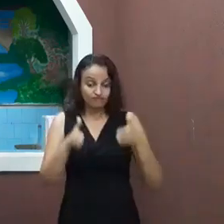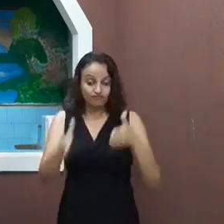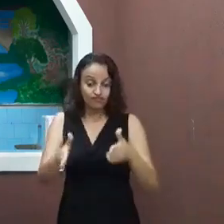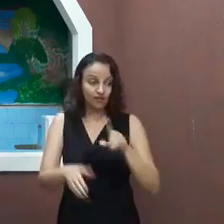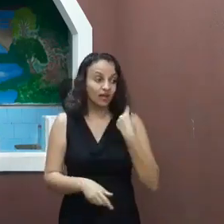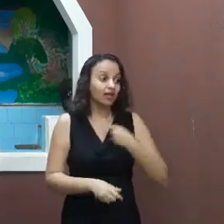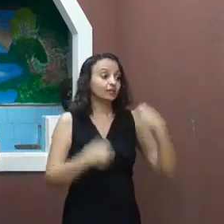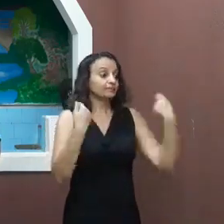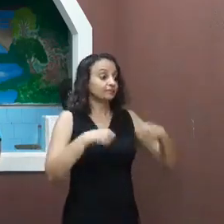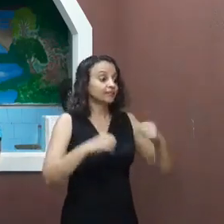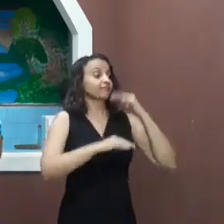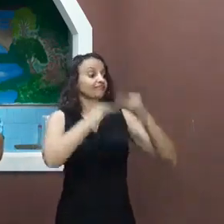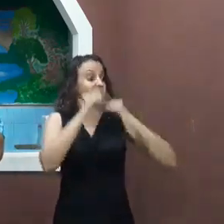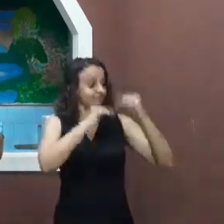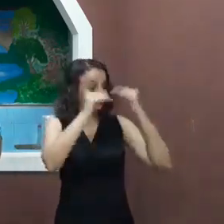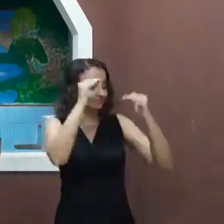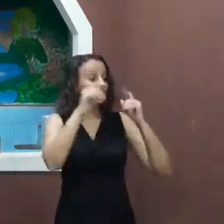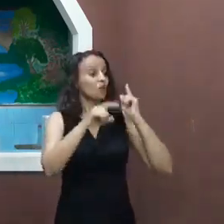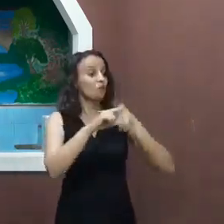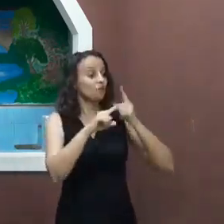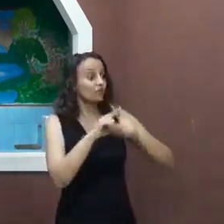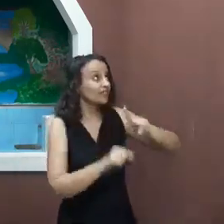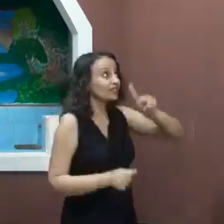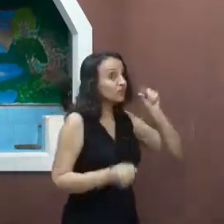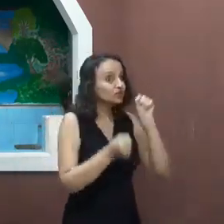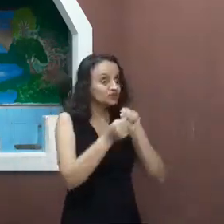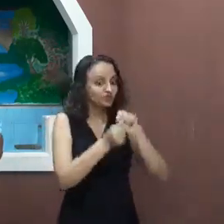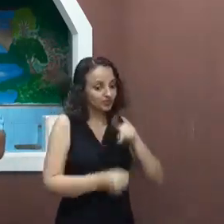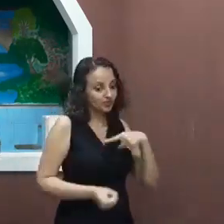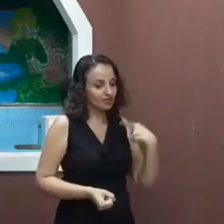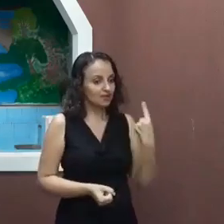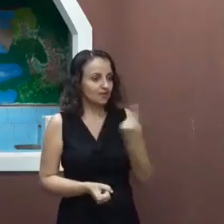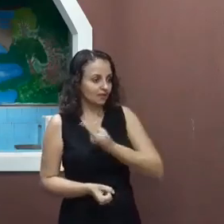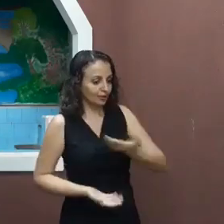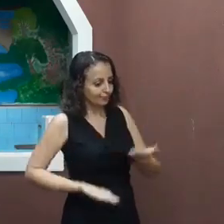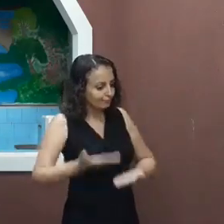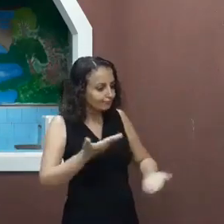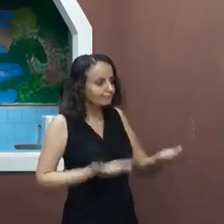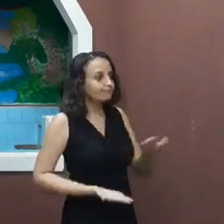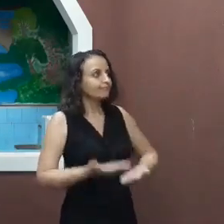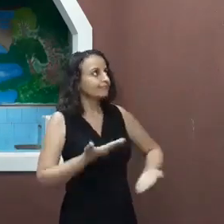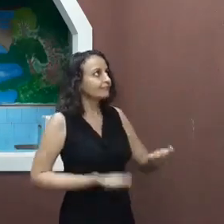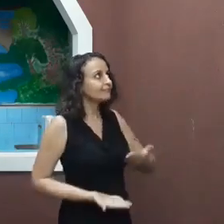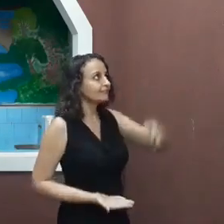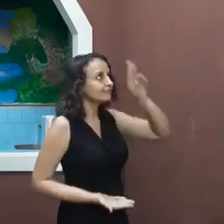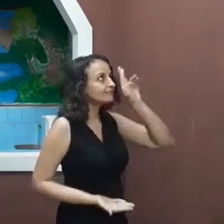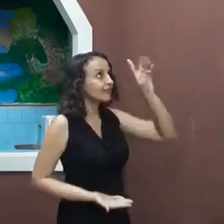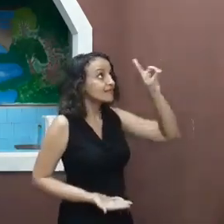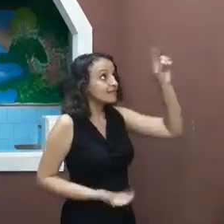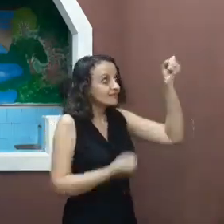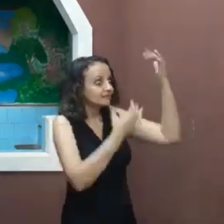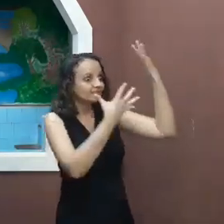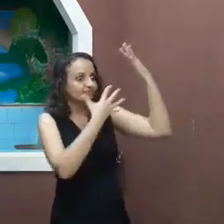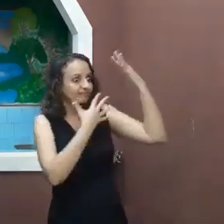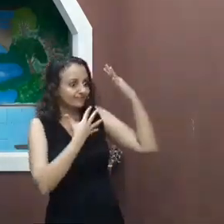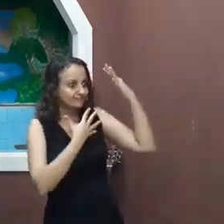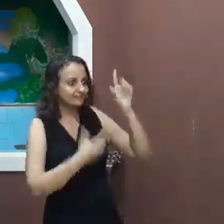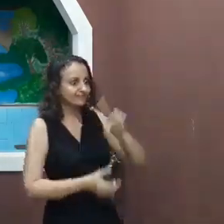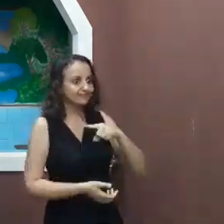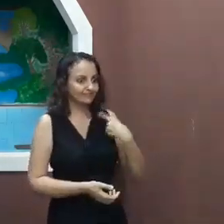precisamos crescer. Que quando Deus nos faz mordomos de algo, quando Deus nos abençoa com